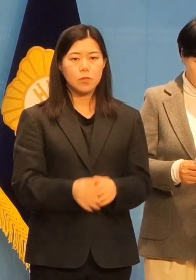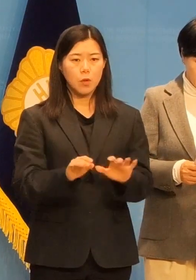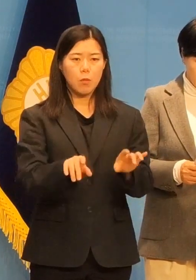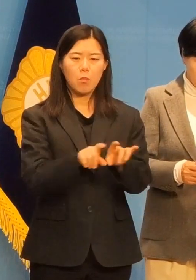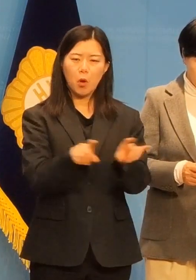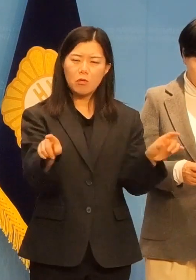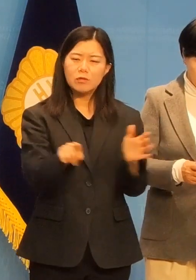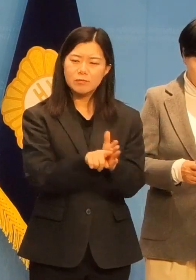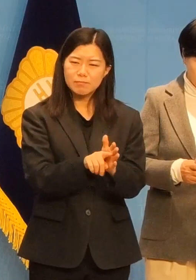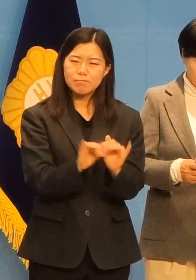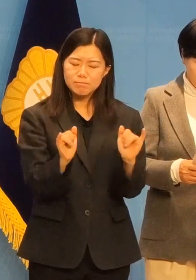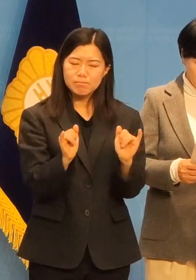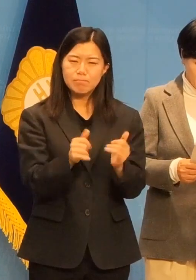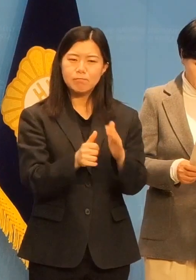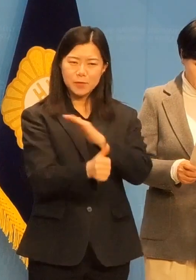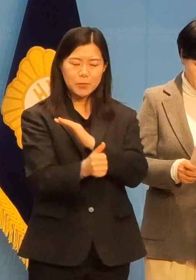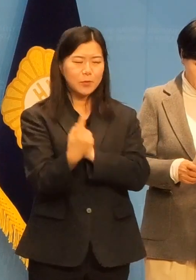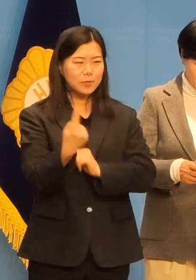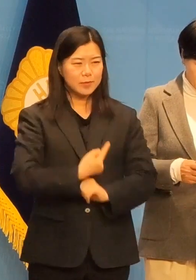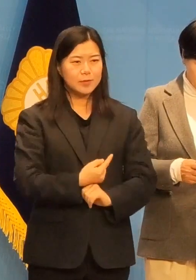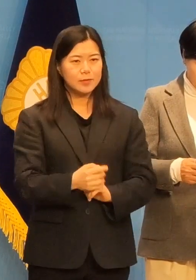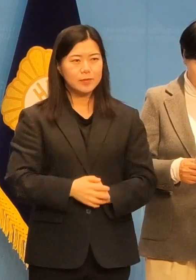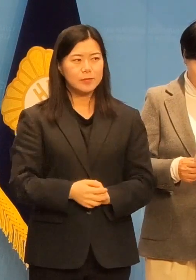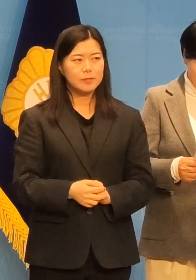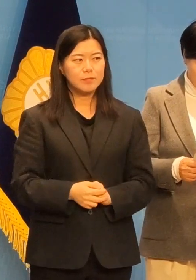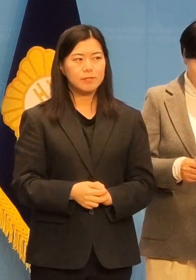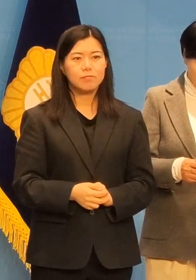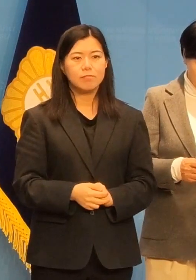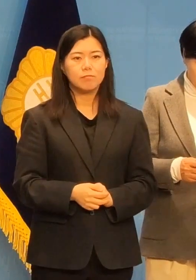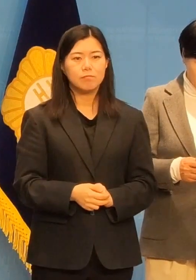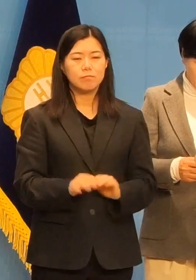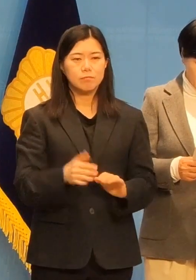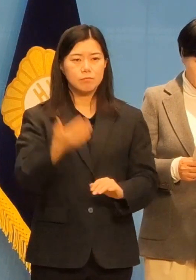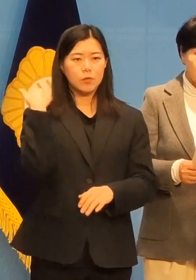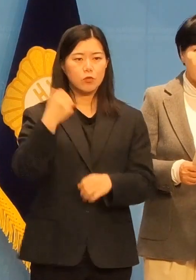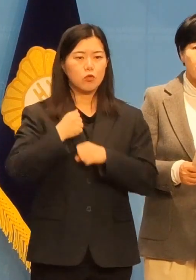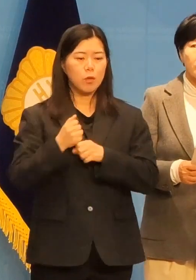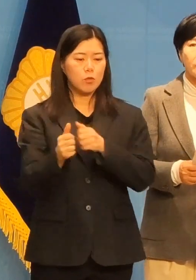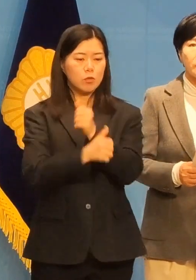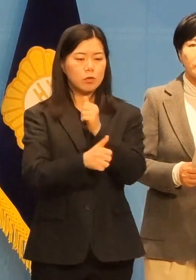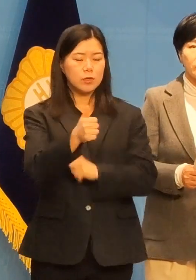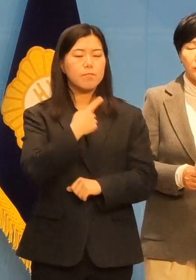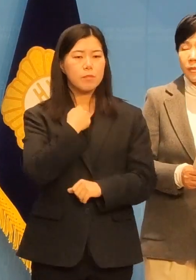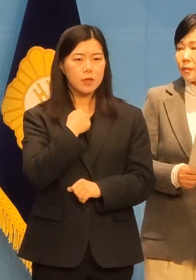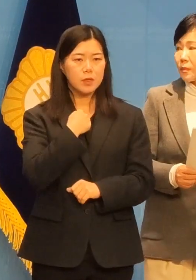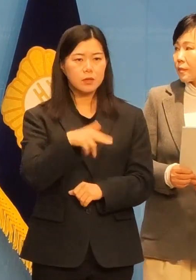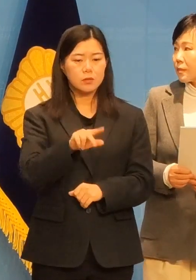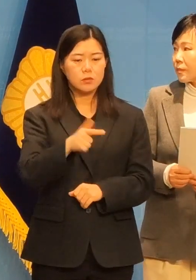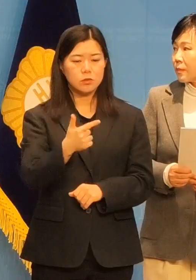평신도를 대표해서 올라오셔서 전 국방위원장을 역임하신 장영달